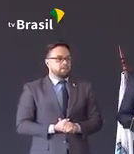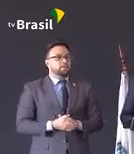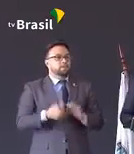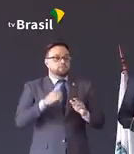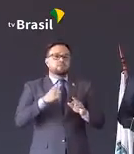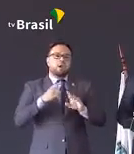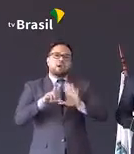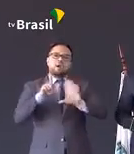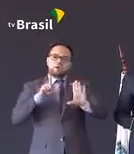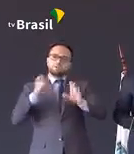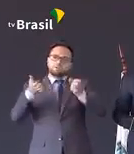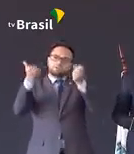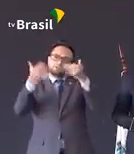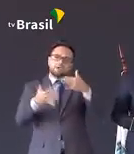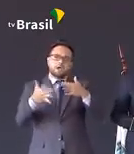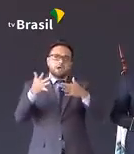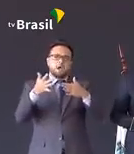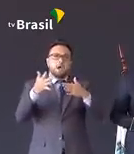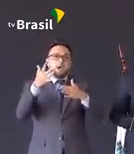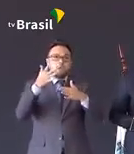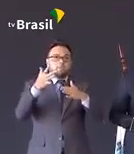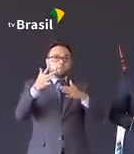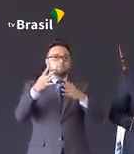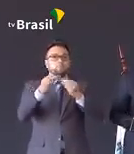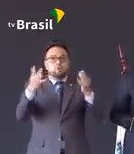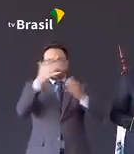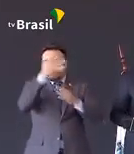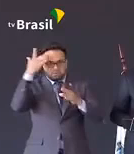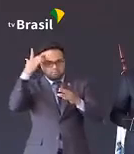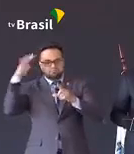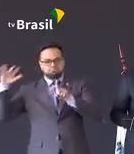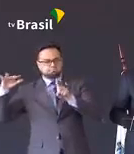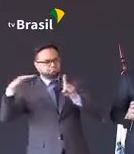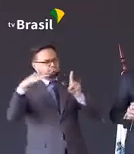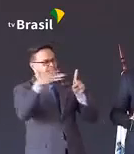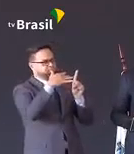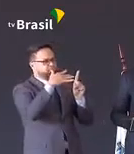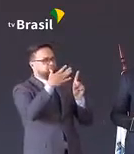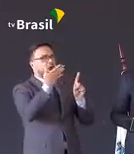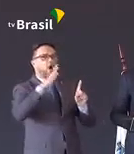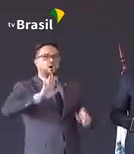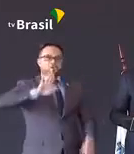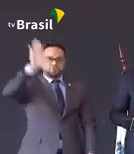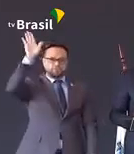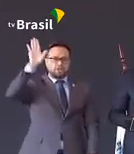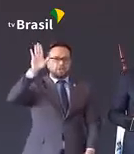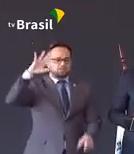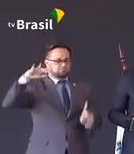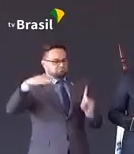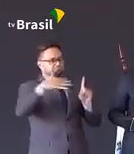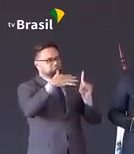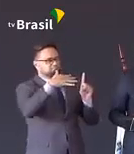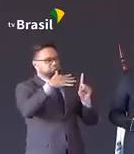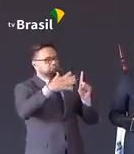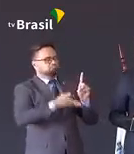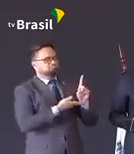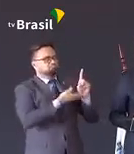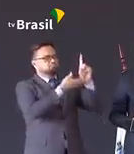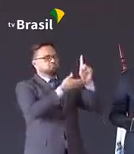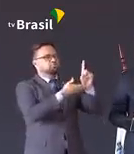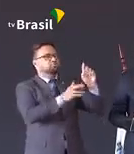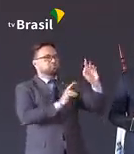pouco, olhasse para um candidato diferente. E eu acabei sendo